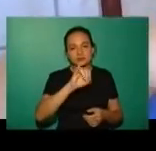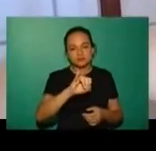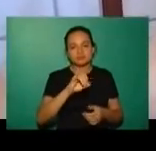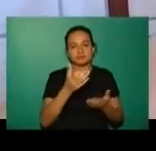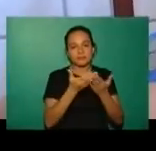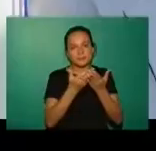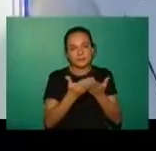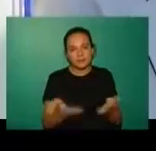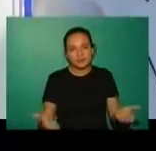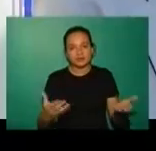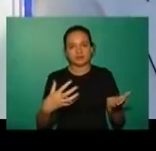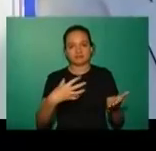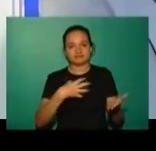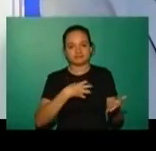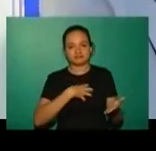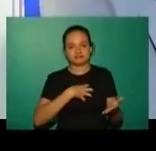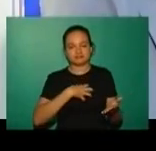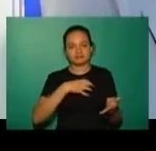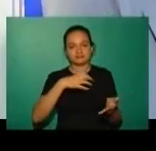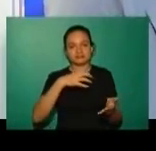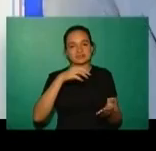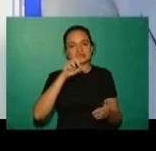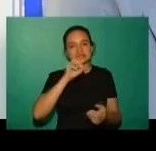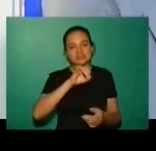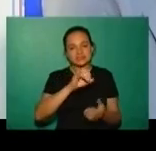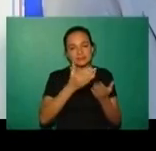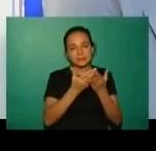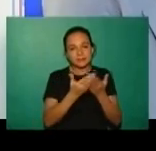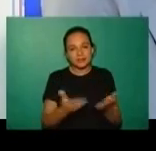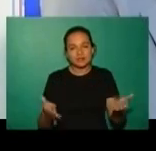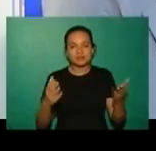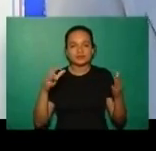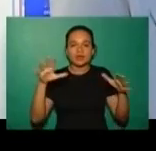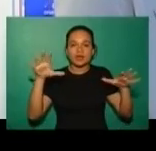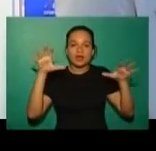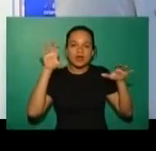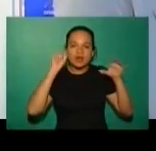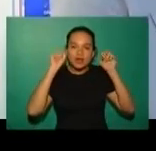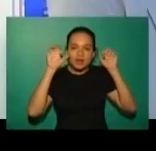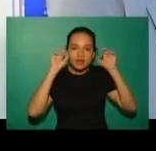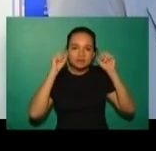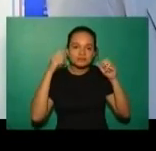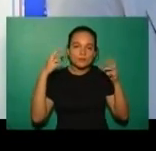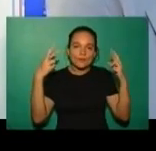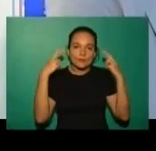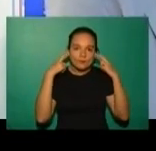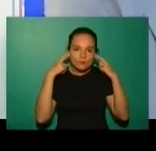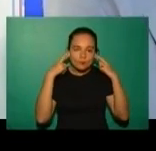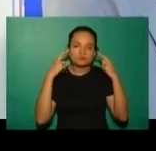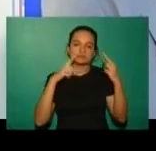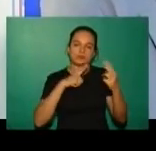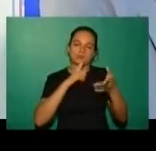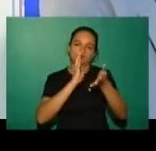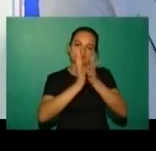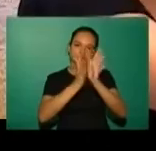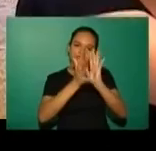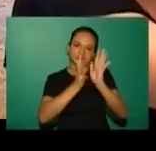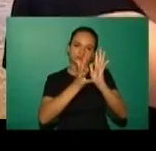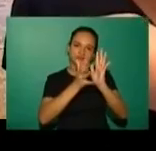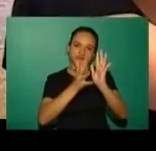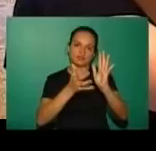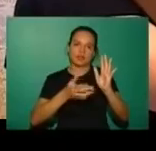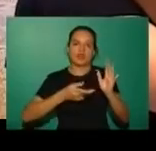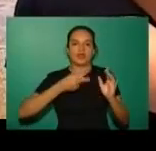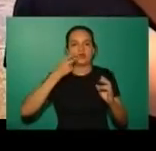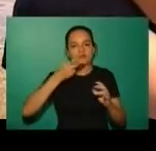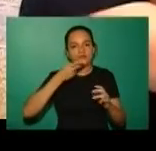perda sensorial primária, ou seja, se ele perdeu a audição, ele vai desenvolver a língua de sinais.